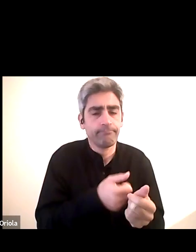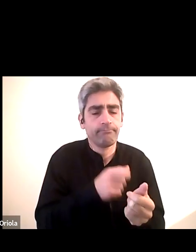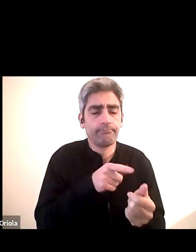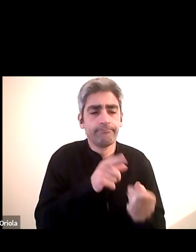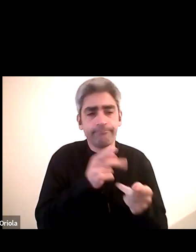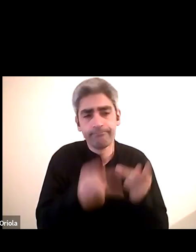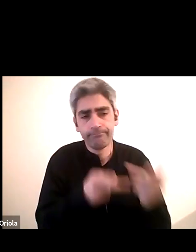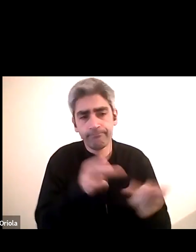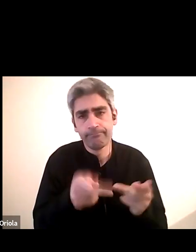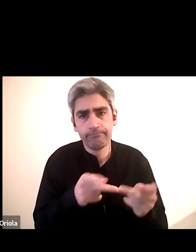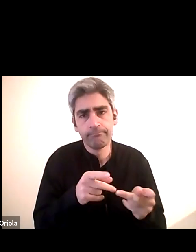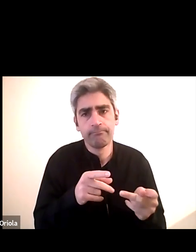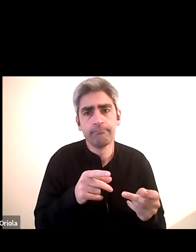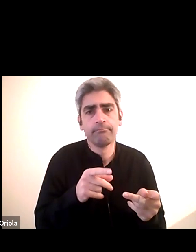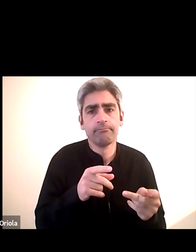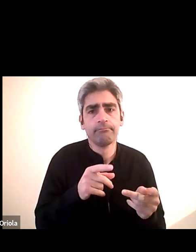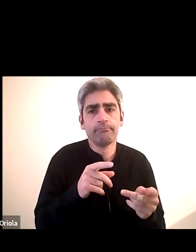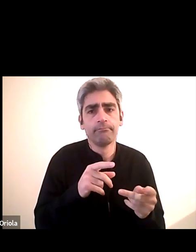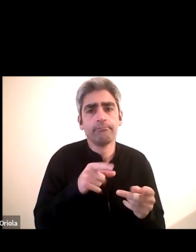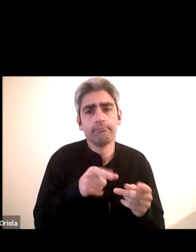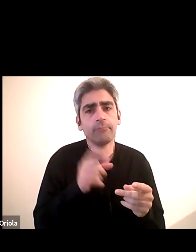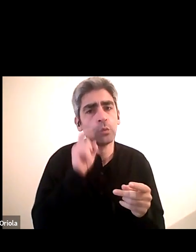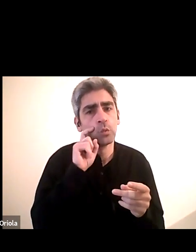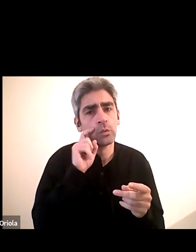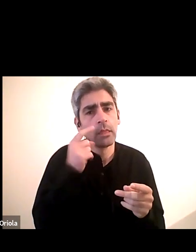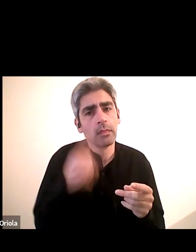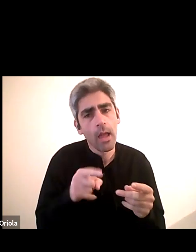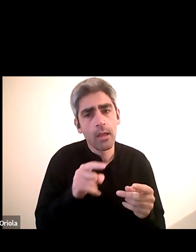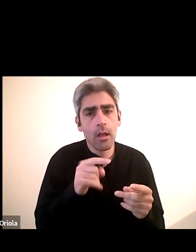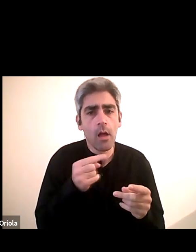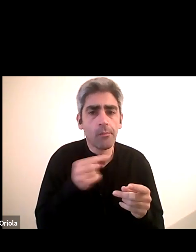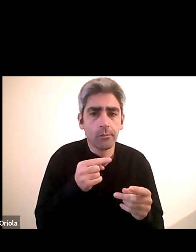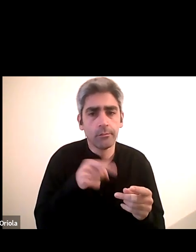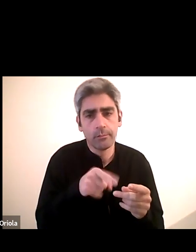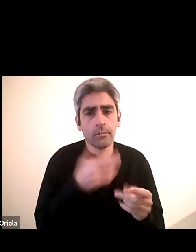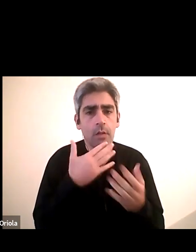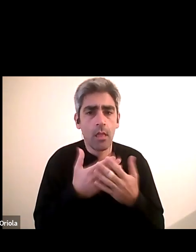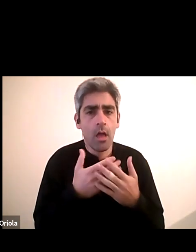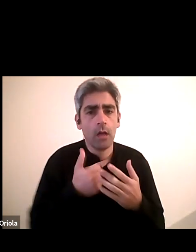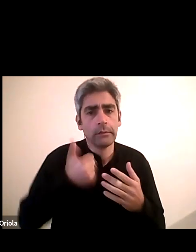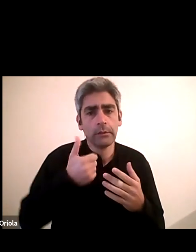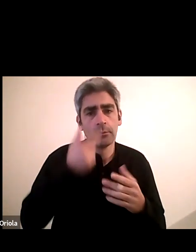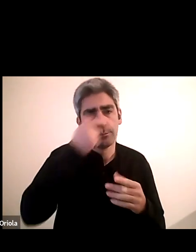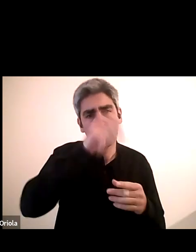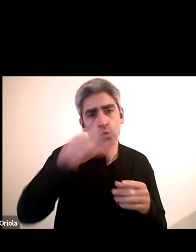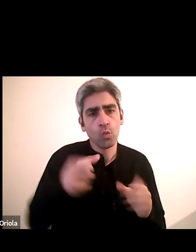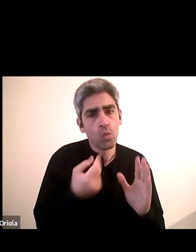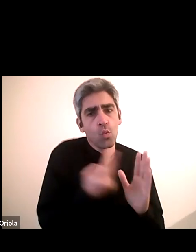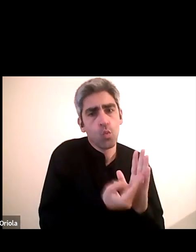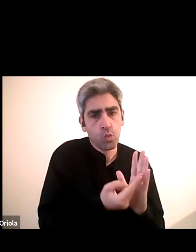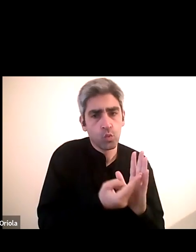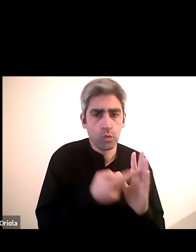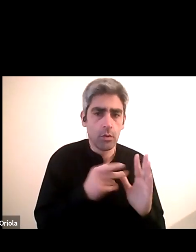sujeitos a uma concessão de segurança, digamos assim, tendo em vista os utilizadores